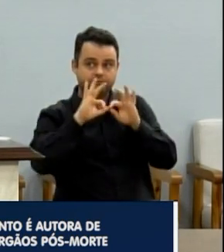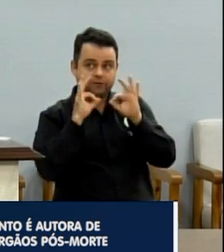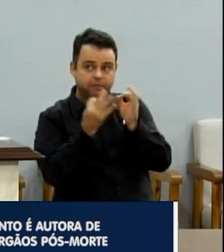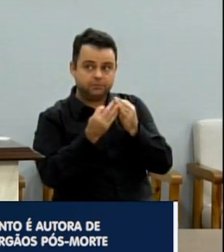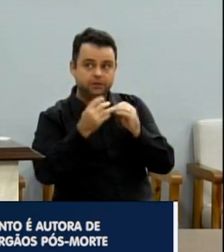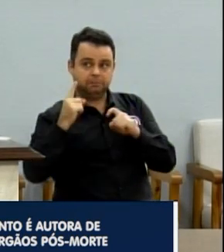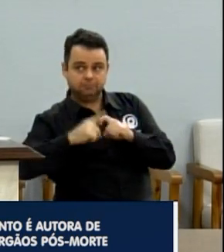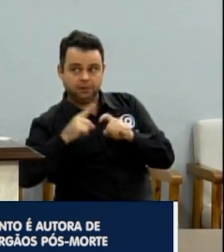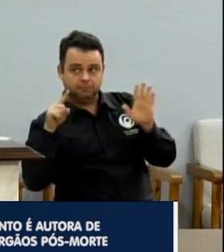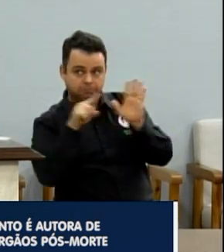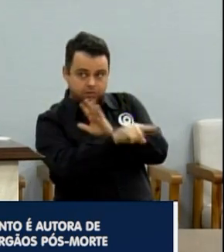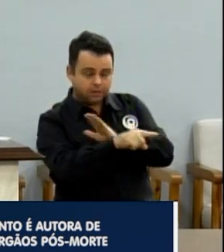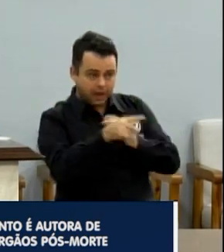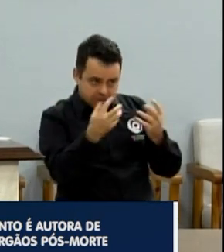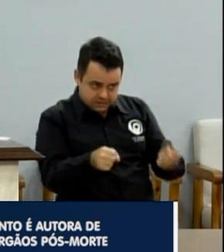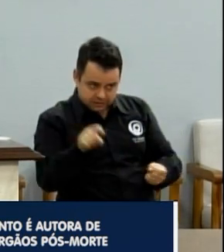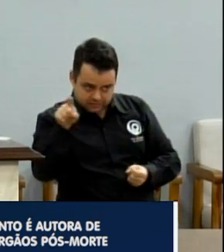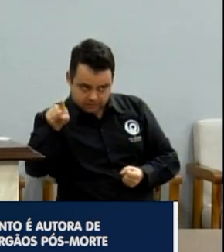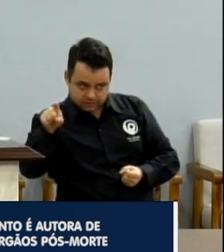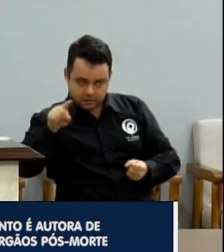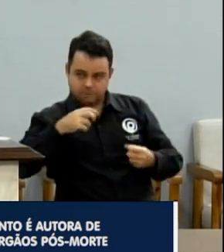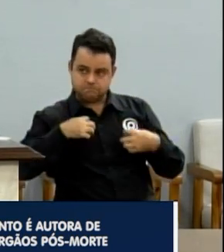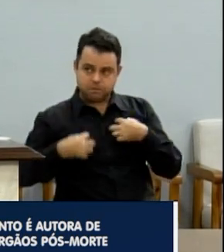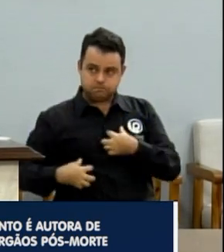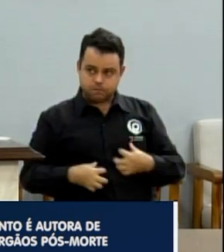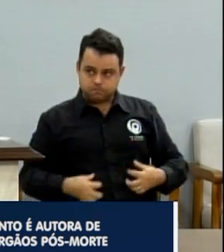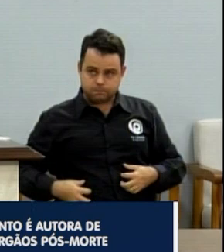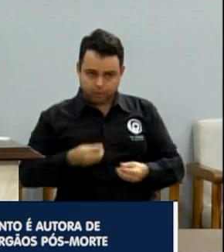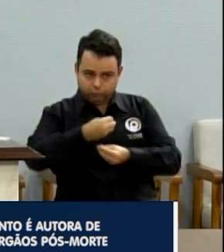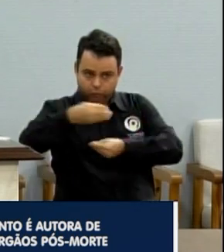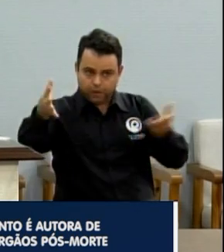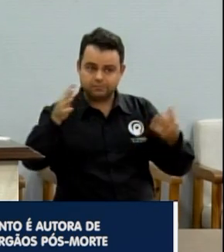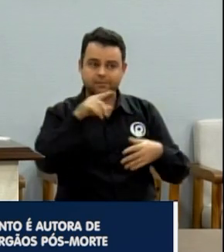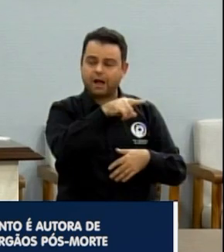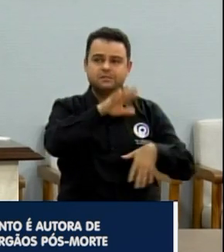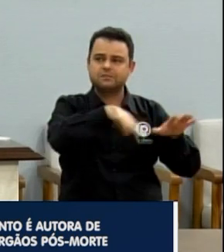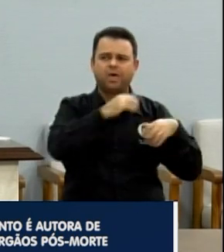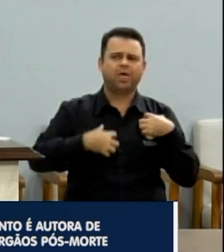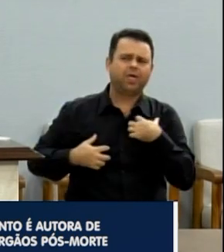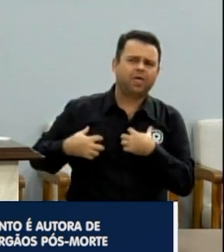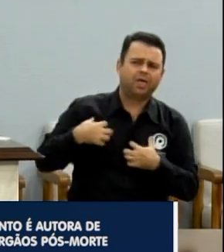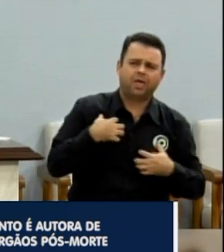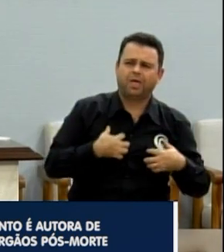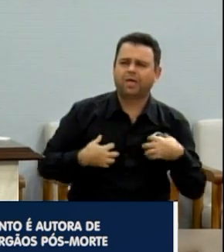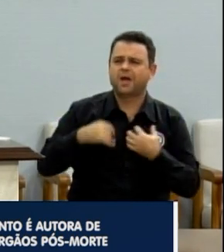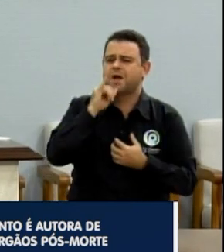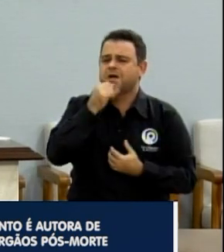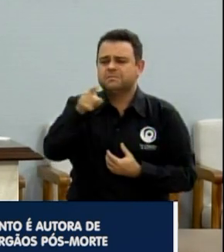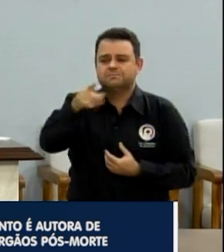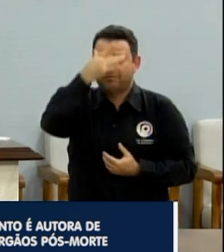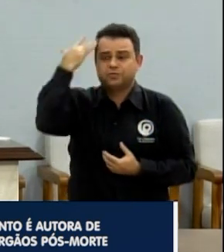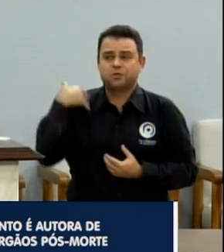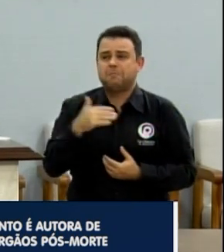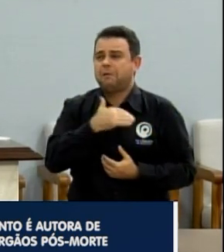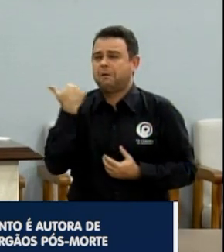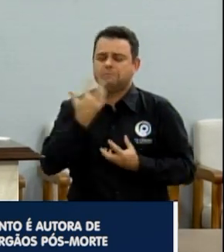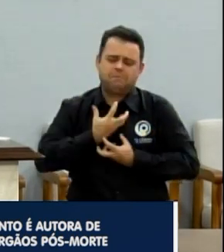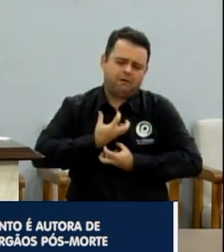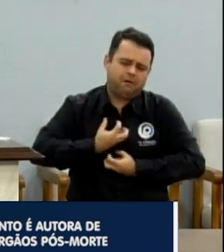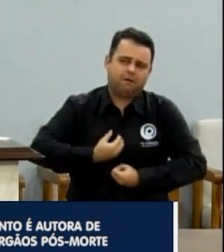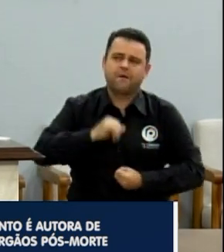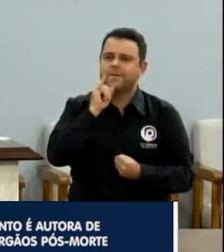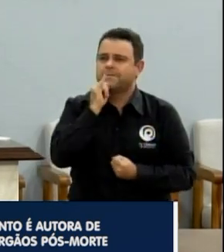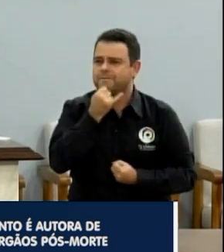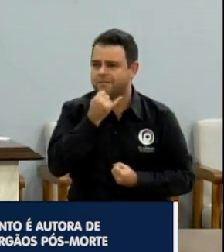de órgãos, ela está passando pelo luto, pela perda de seu ente querido. E é exatamente por isso que não deve caber a